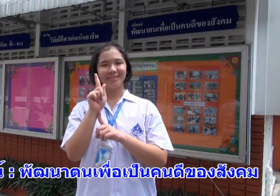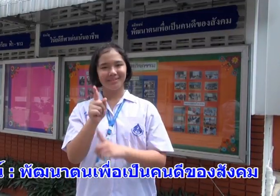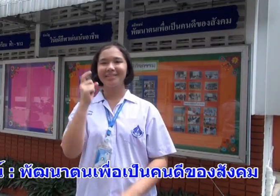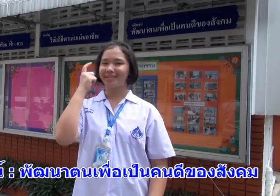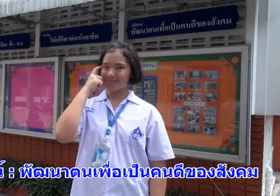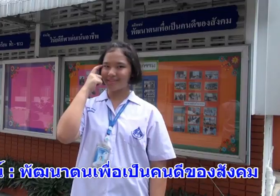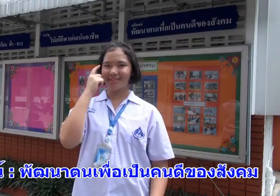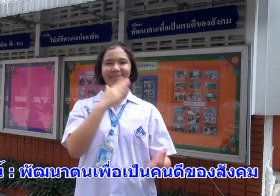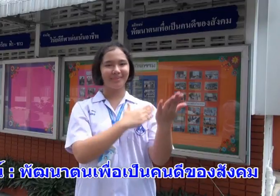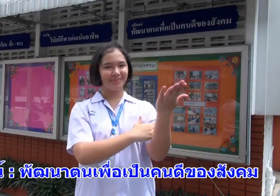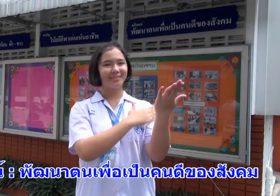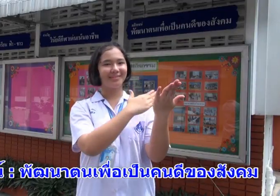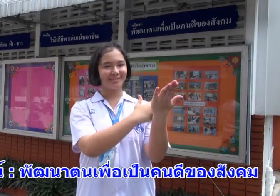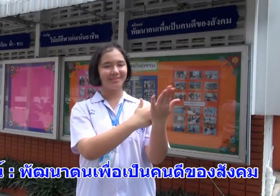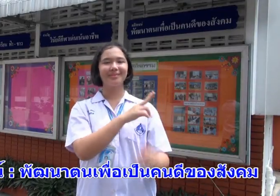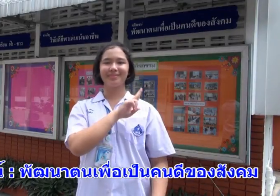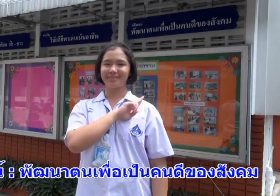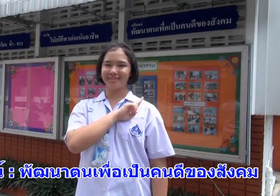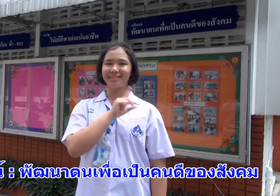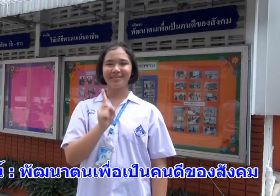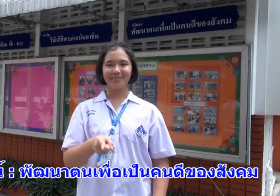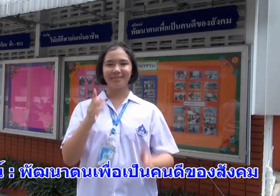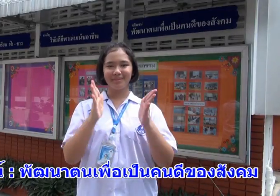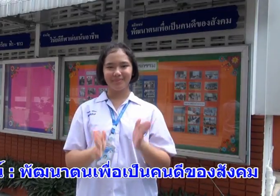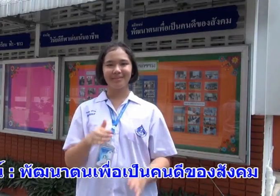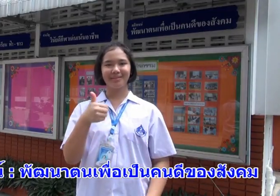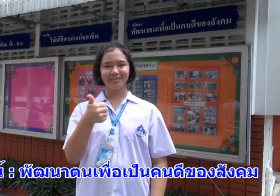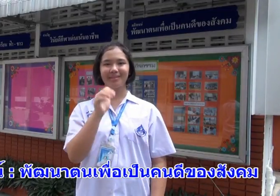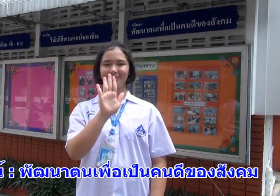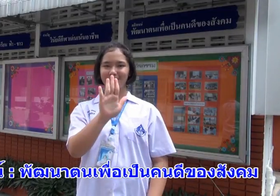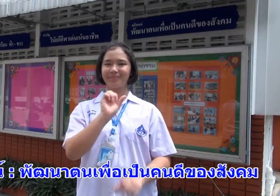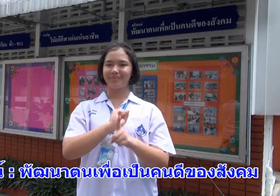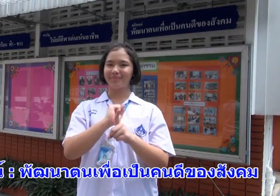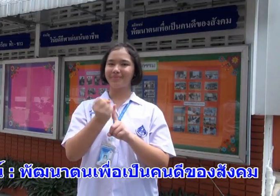คติพจน์พัฒนาตนเพื่อเป็นคนดีของสังคม